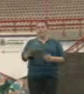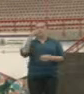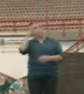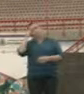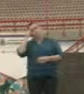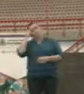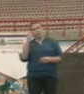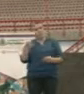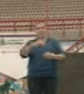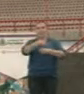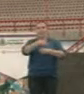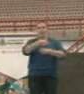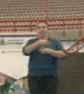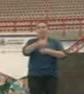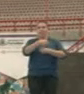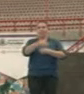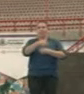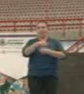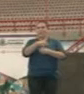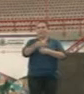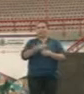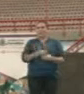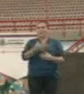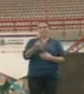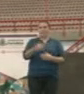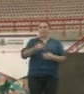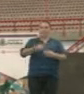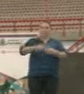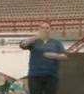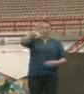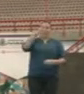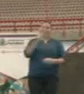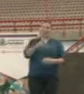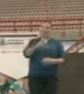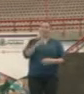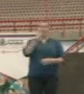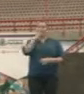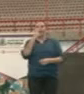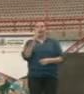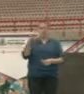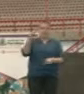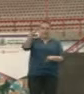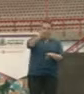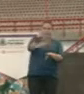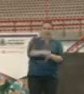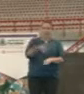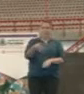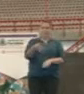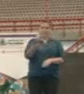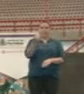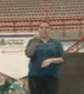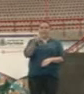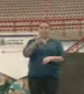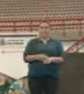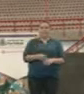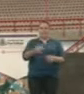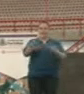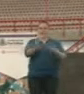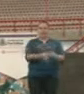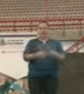chão, você nota que tem uma moeda. Mesmo no passado, ele dormindo em cima de uma moeda de 50, macho, chega a tá a